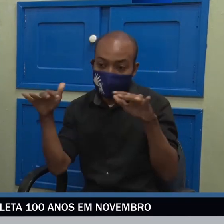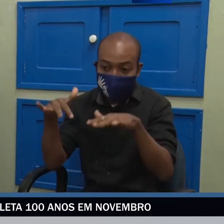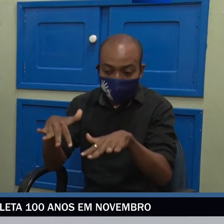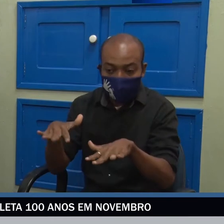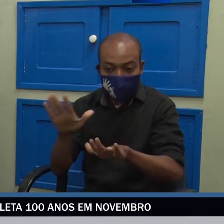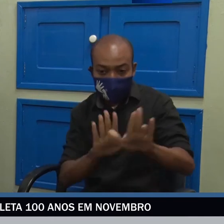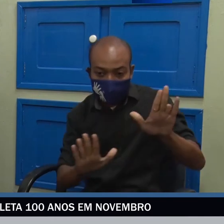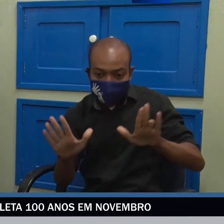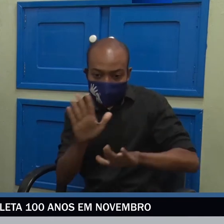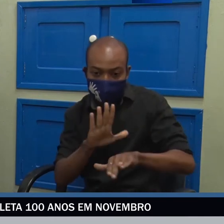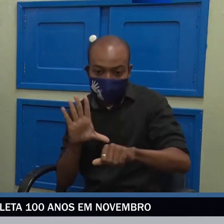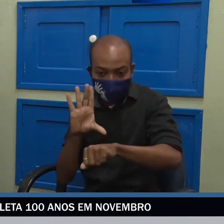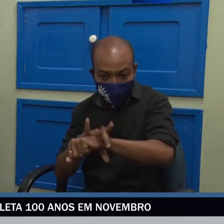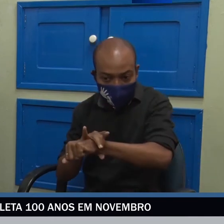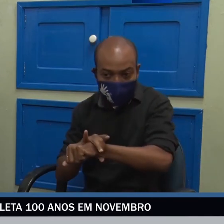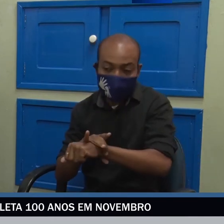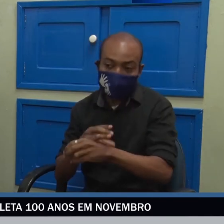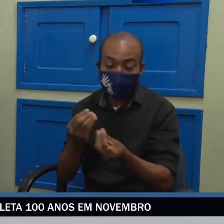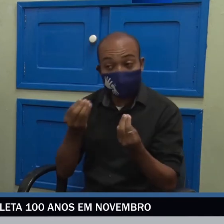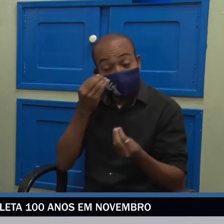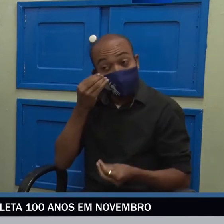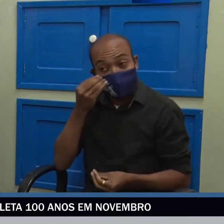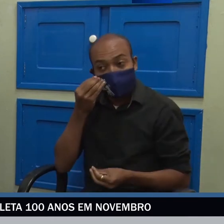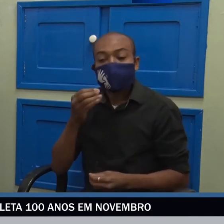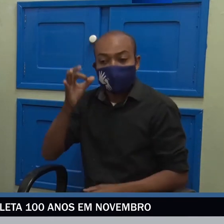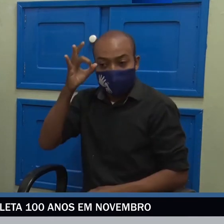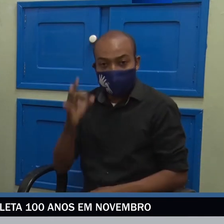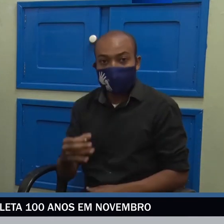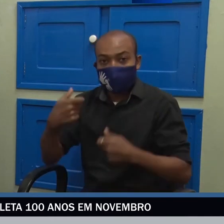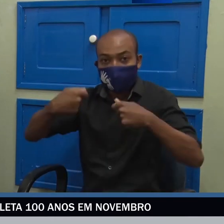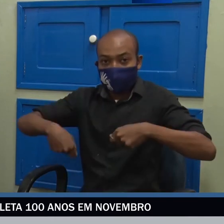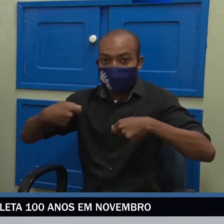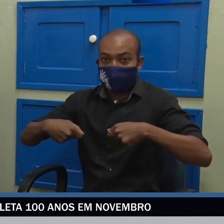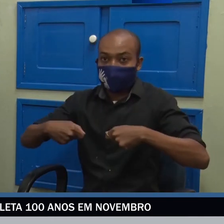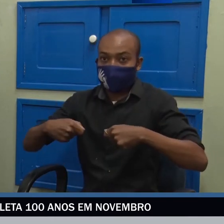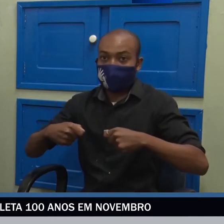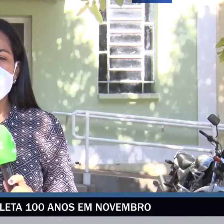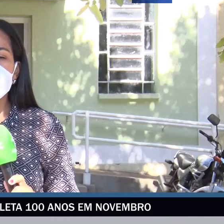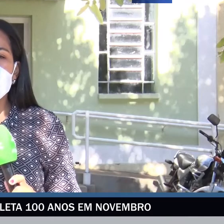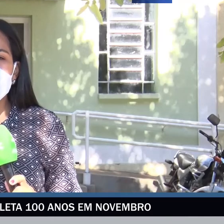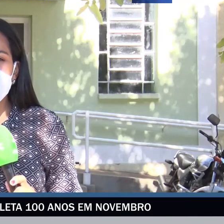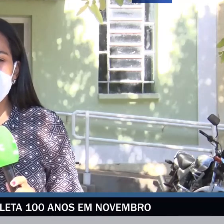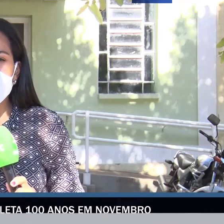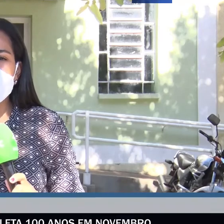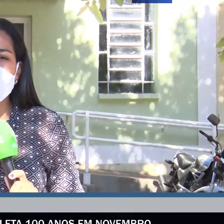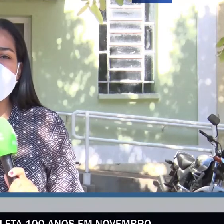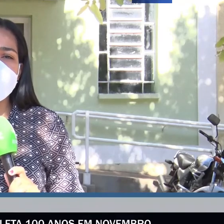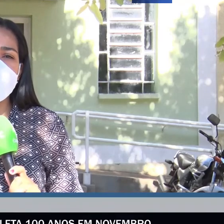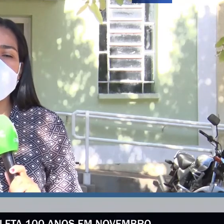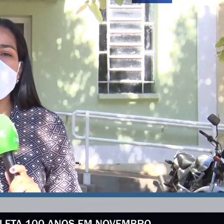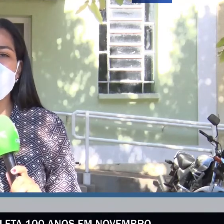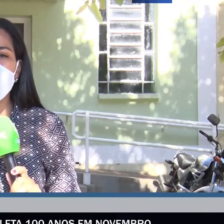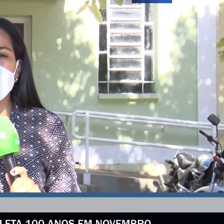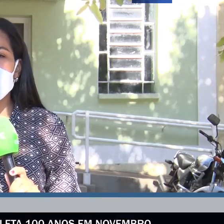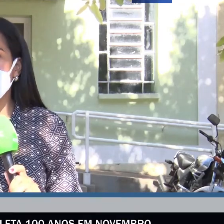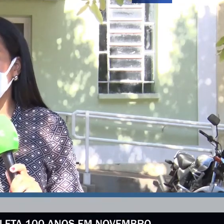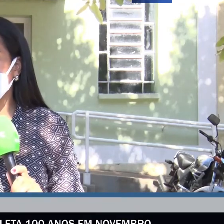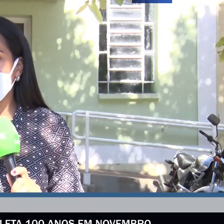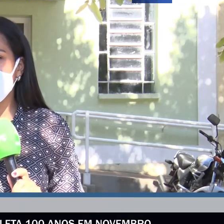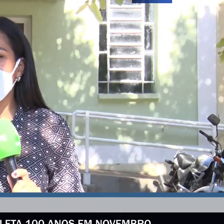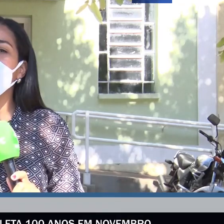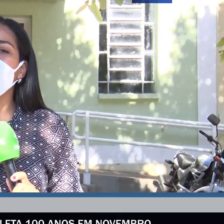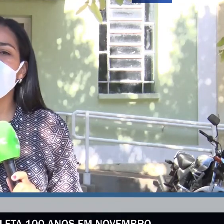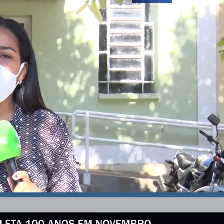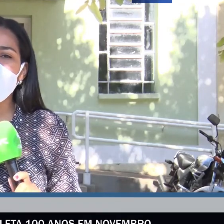realizada, ou de uma forma ou de outra, essa culminância vai acontecer em novembro. A história da escola Afonso Pena